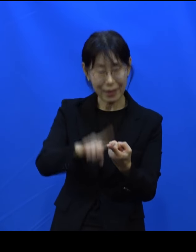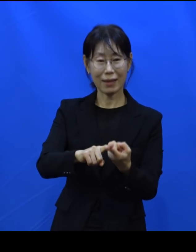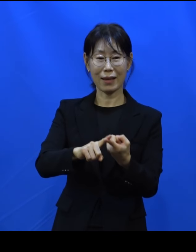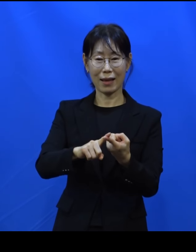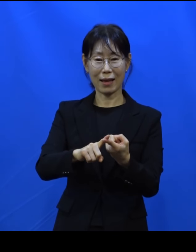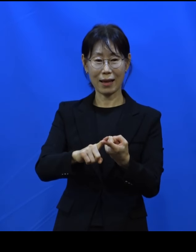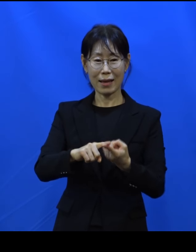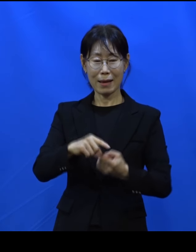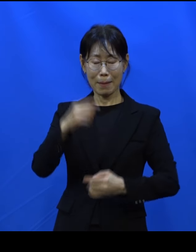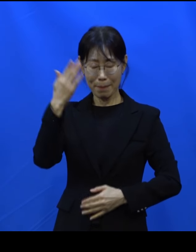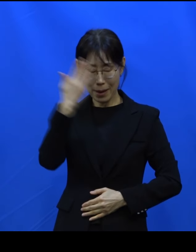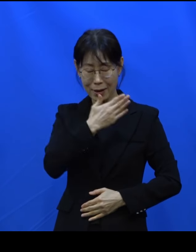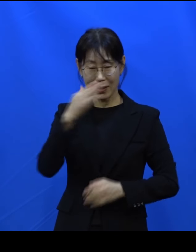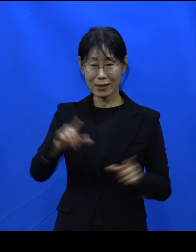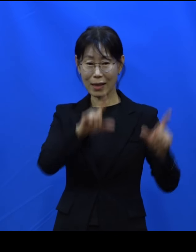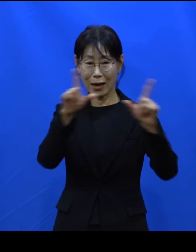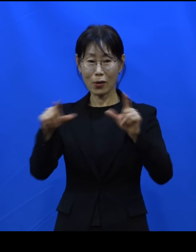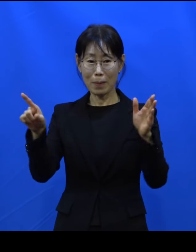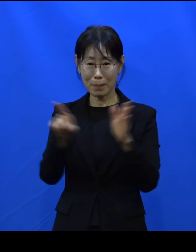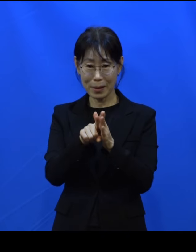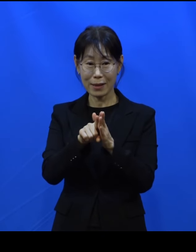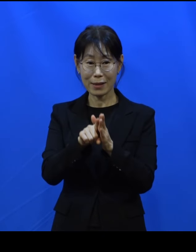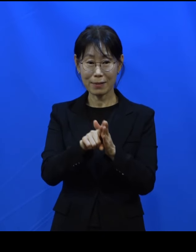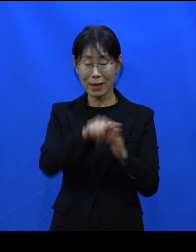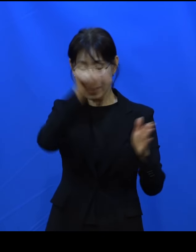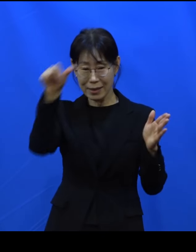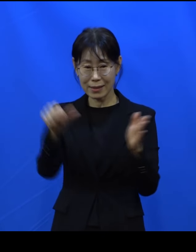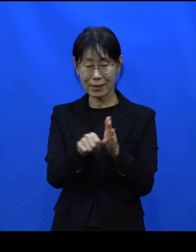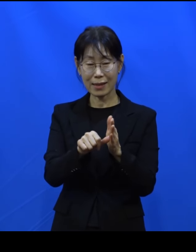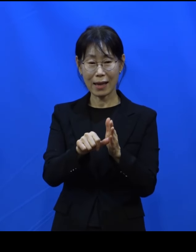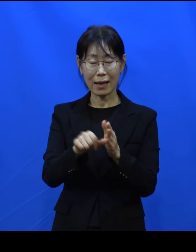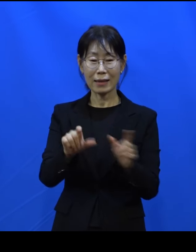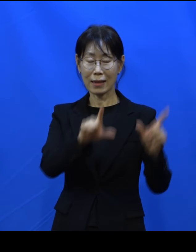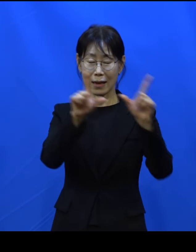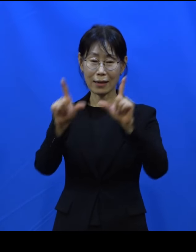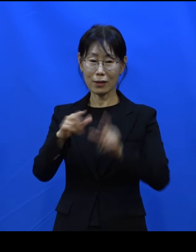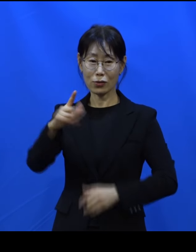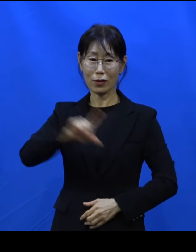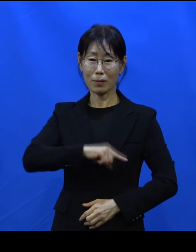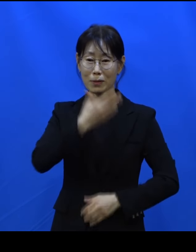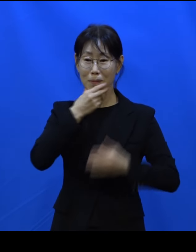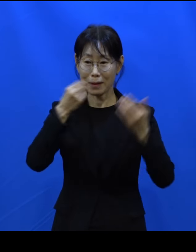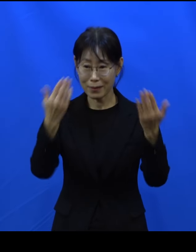지켜나가는 믿음의 순례자들 되시기를 주의 이름으로 축원합니다.